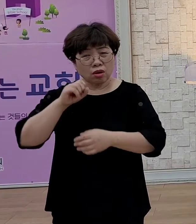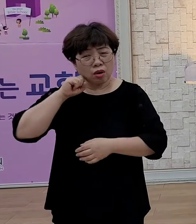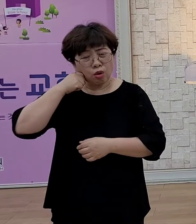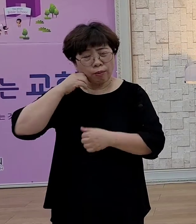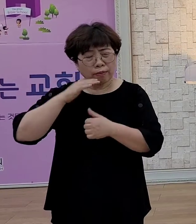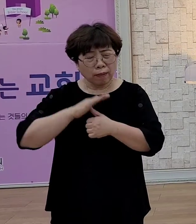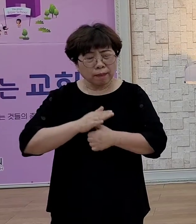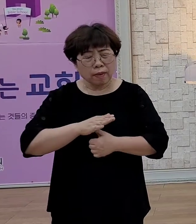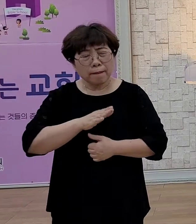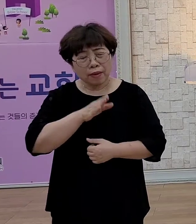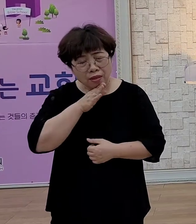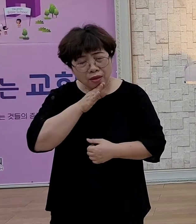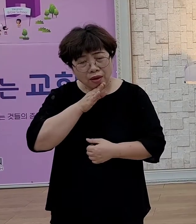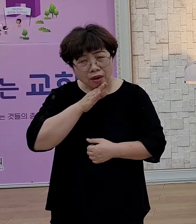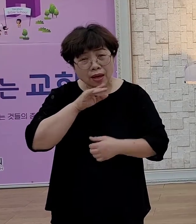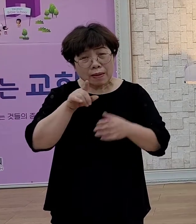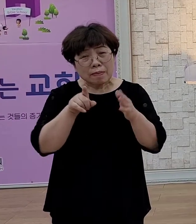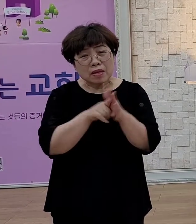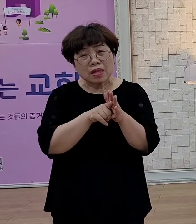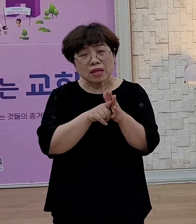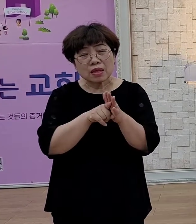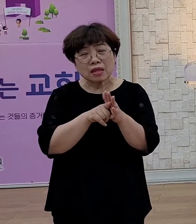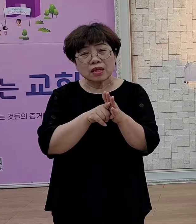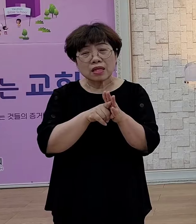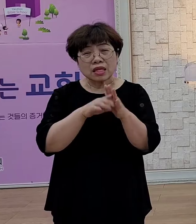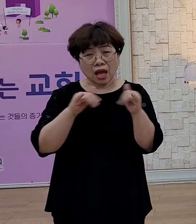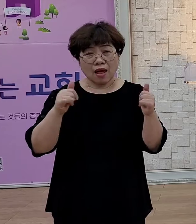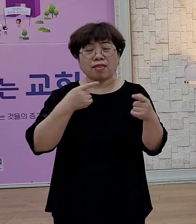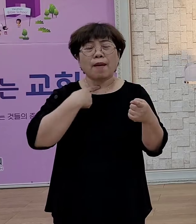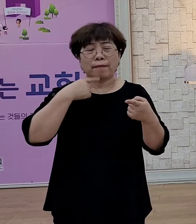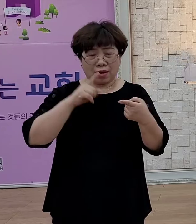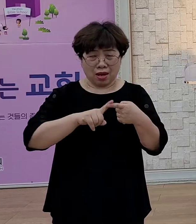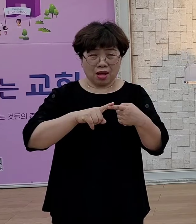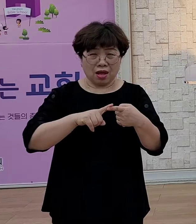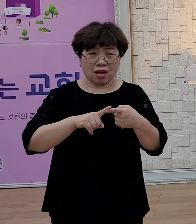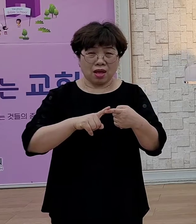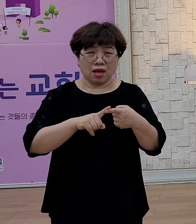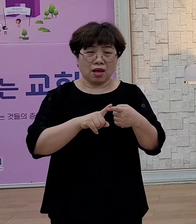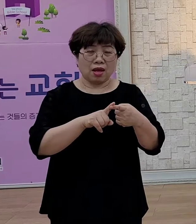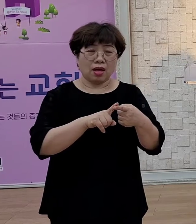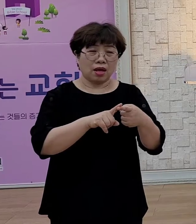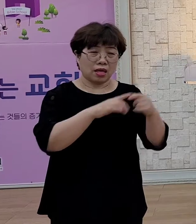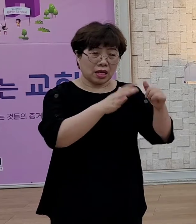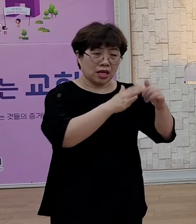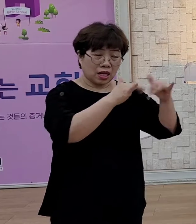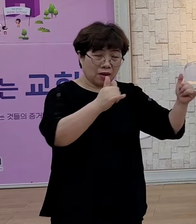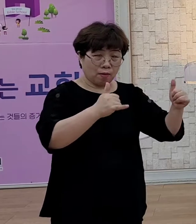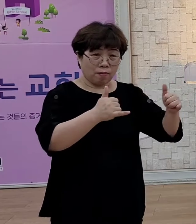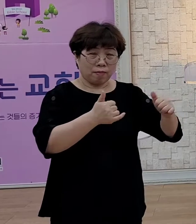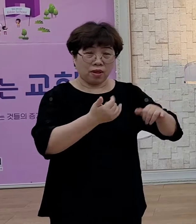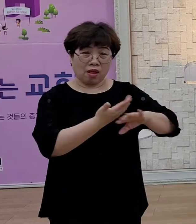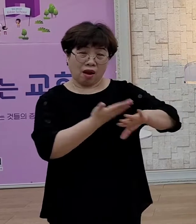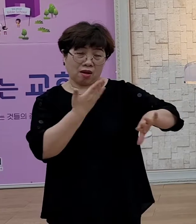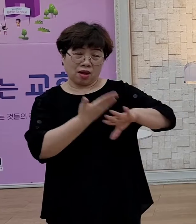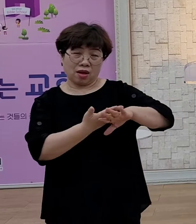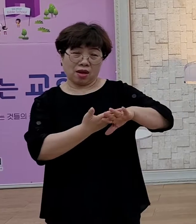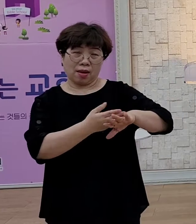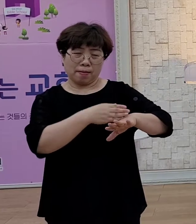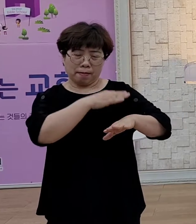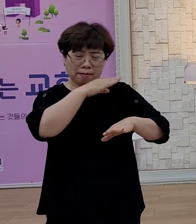참아야죠. 믿는 자인데 남들과 달라야죠. 참고 인내하는 게 물론